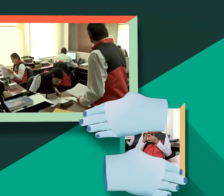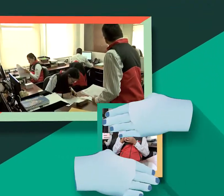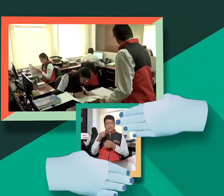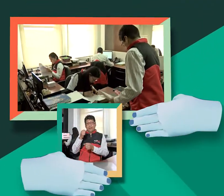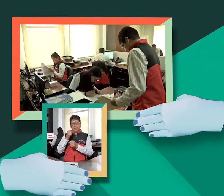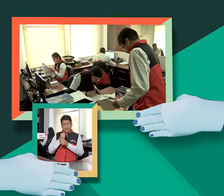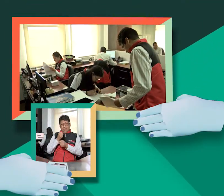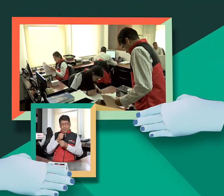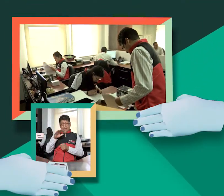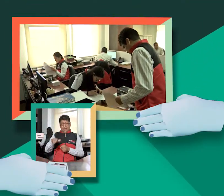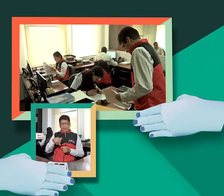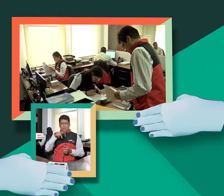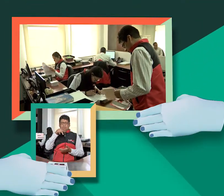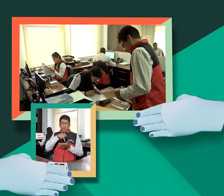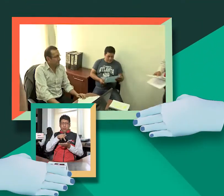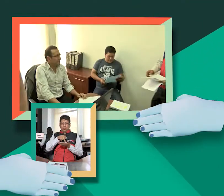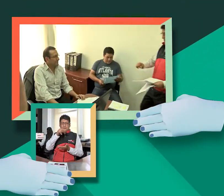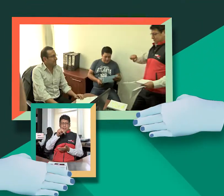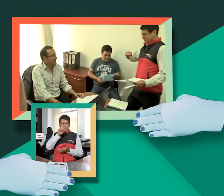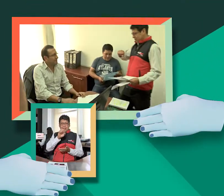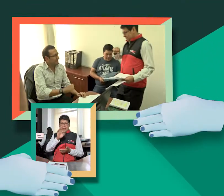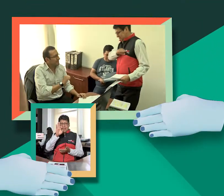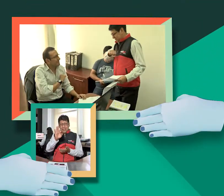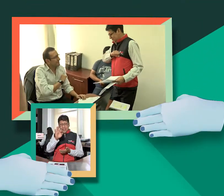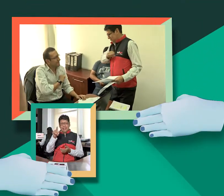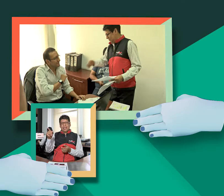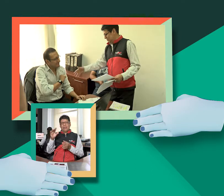con mi compañero de trabajo santiago